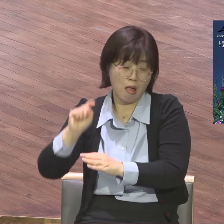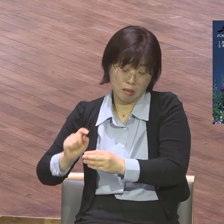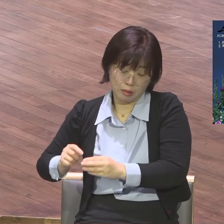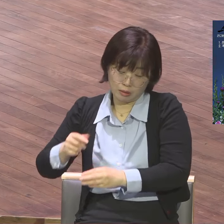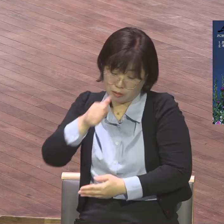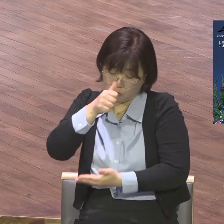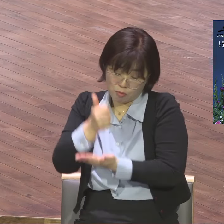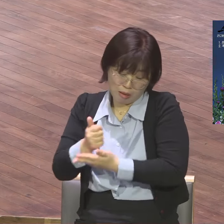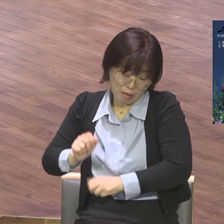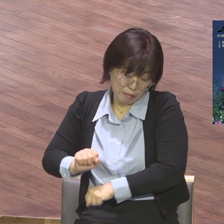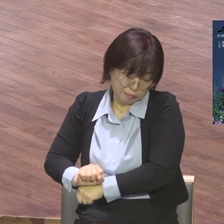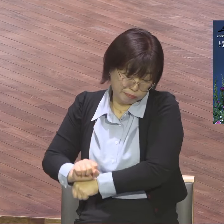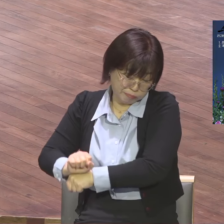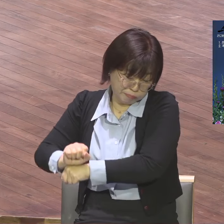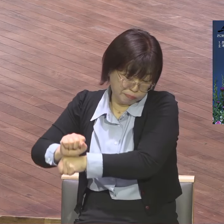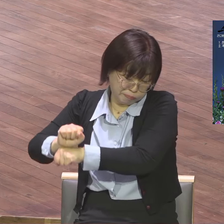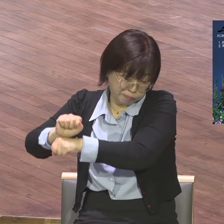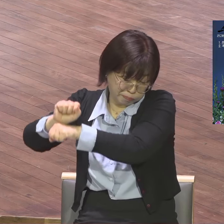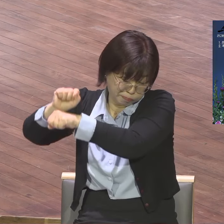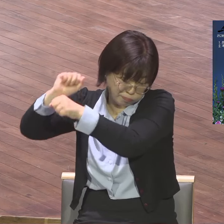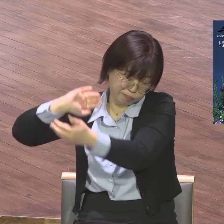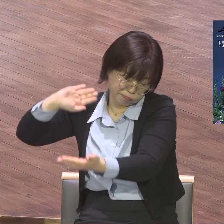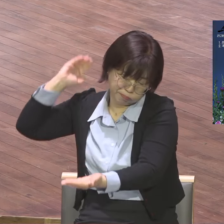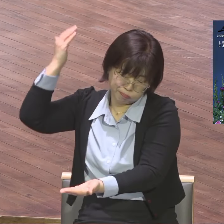죽을 때 열반송했어.